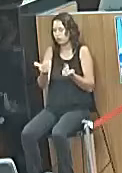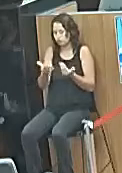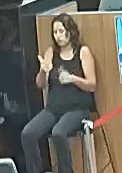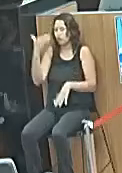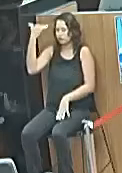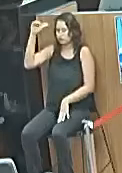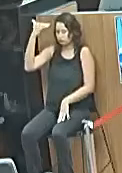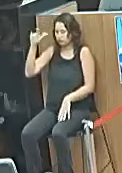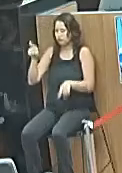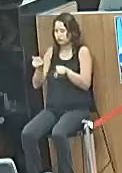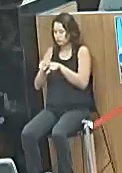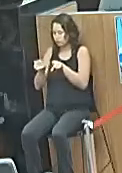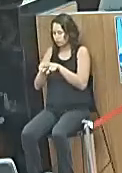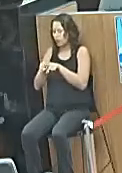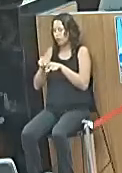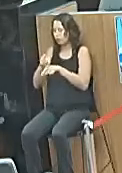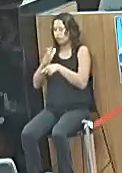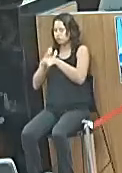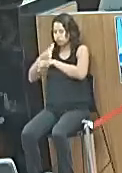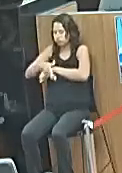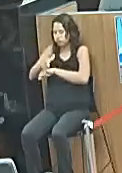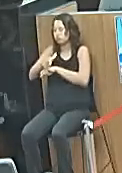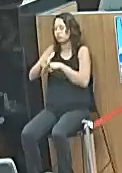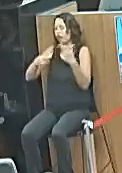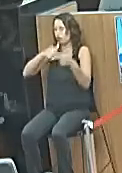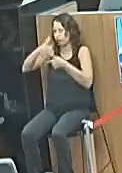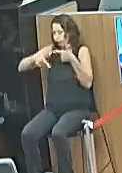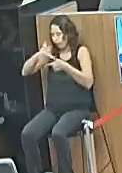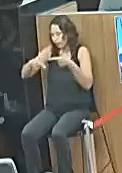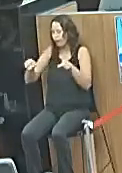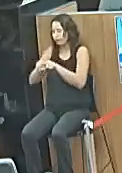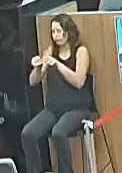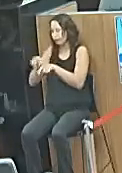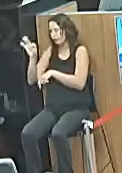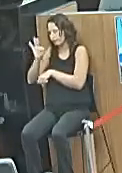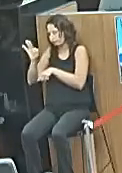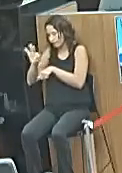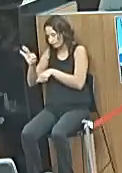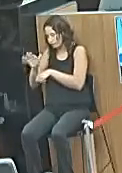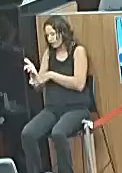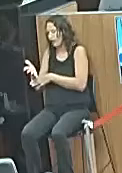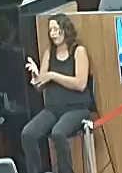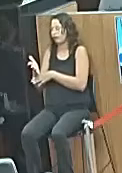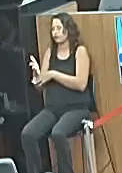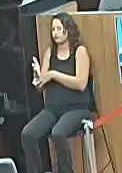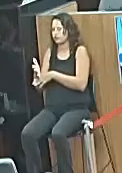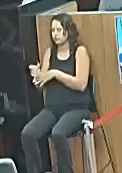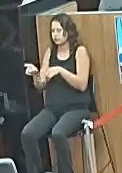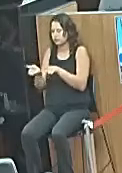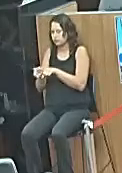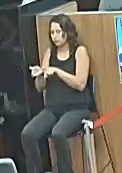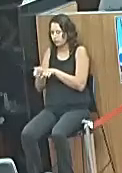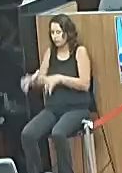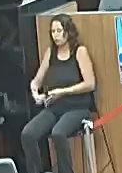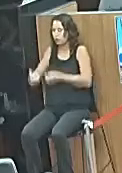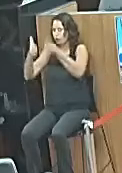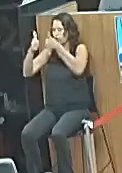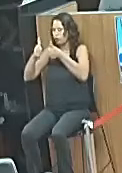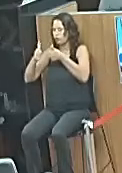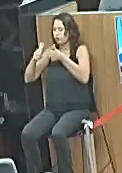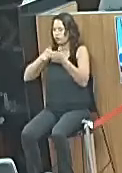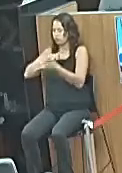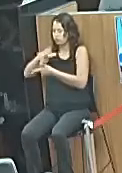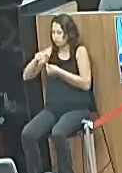à inserção no mundo do trabalho no ensino superior implantar o projeto trilhas formativas para o mundo do trabalho